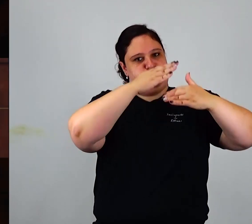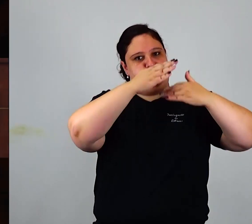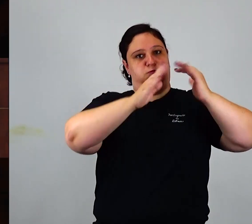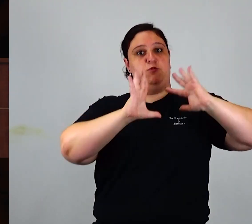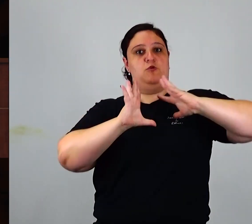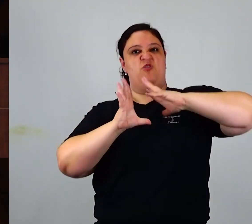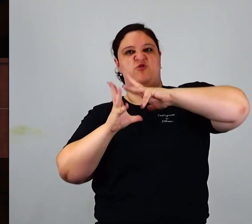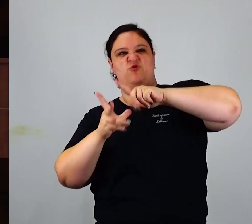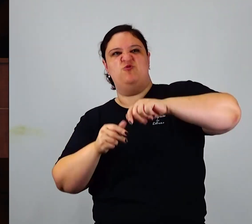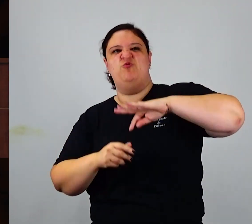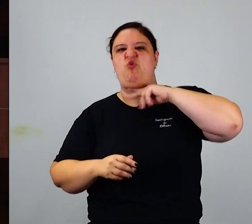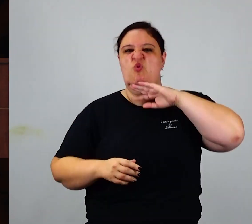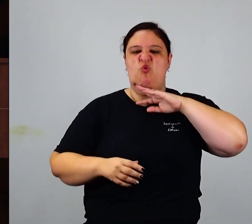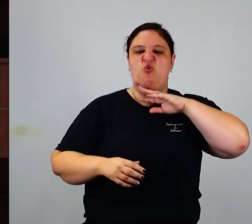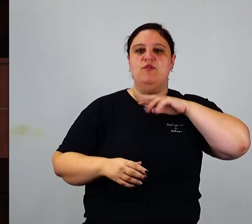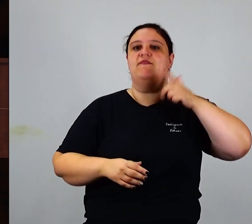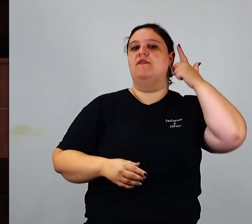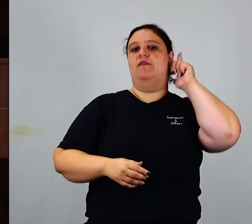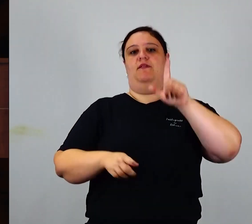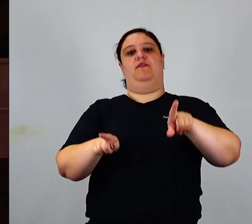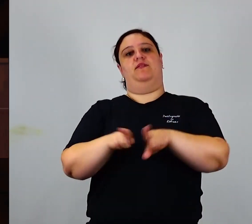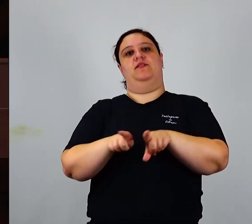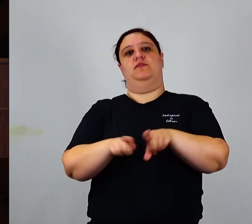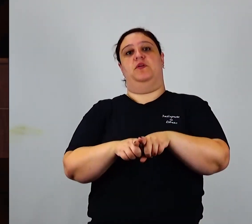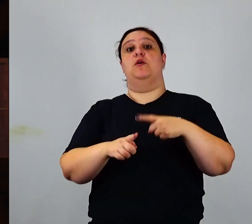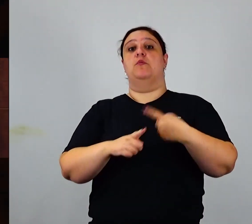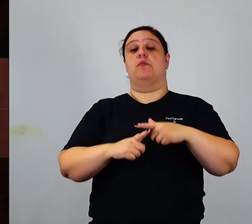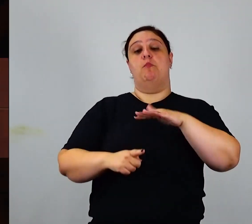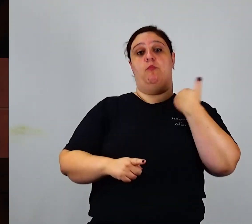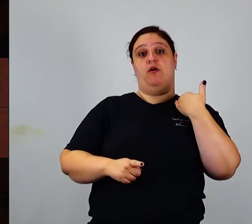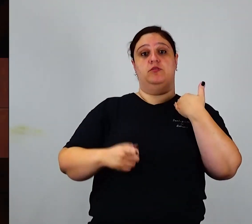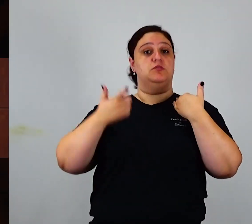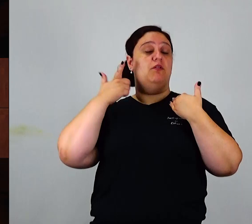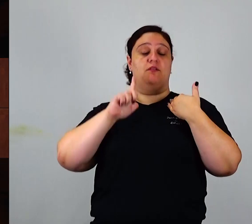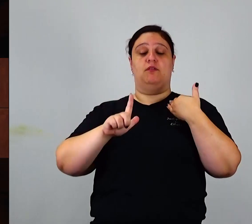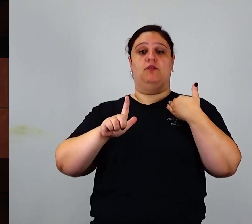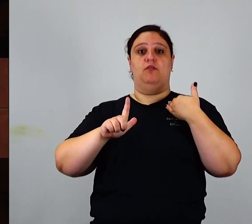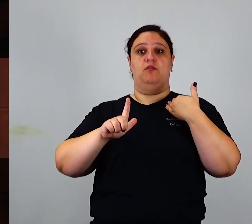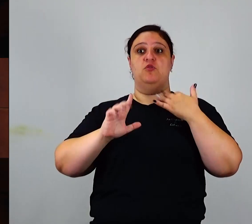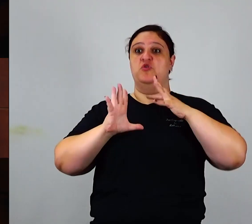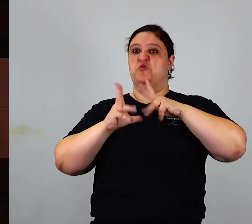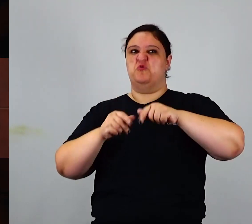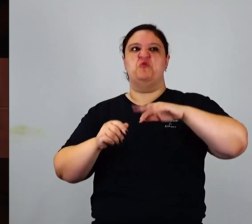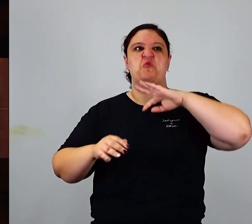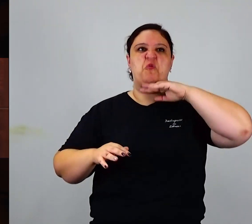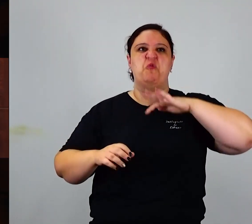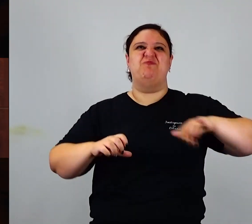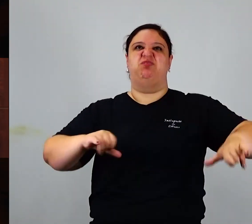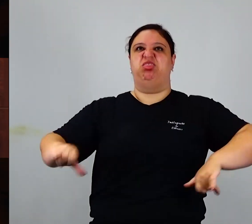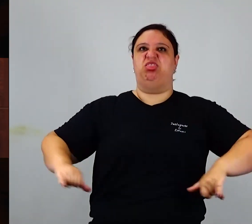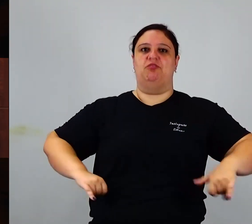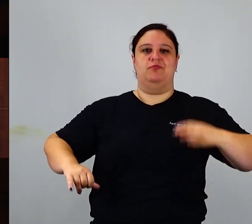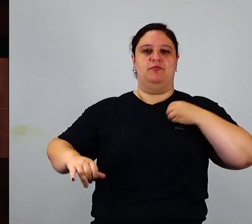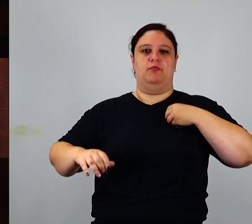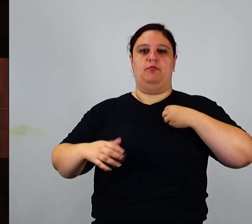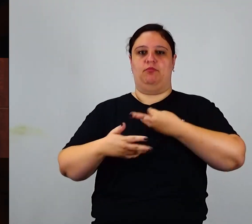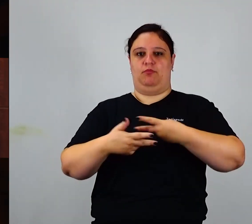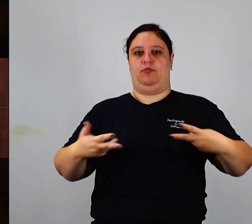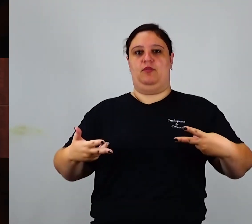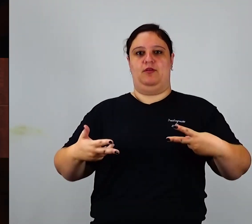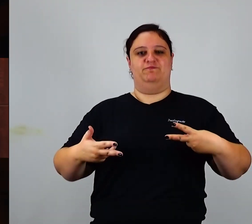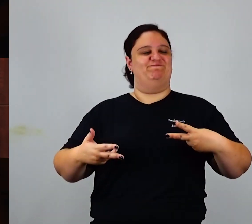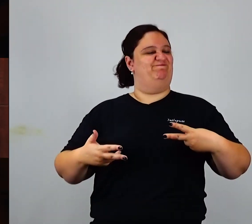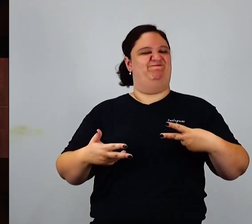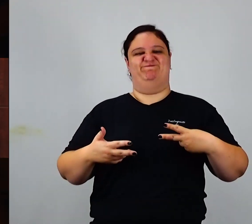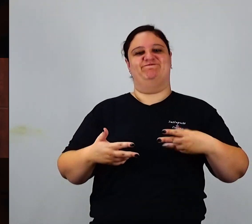vida. Porque se o último ela já conseguiu vencer, todos os outros, é